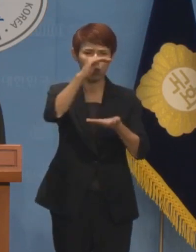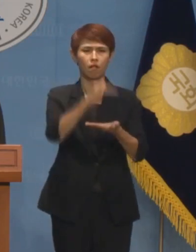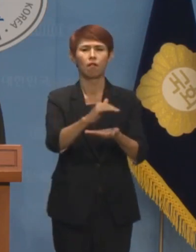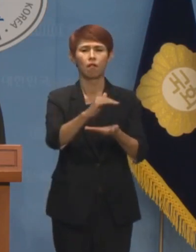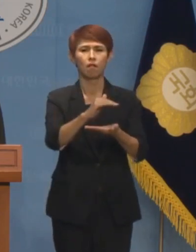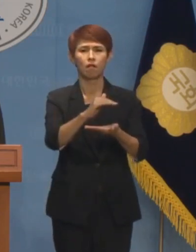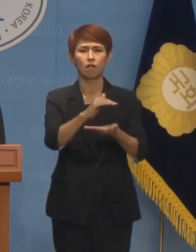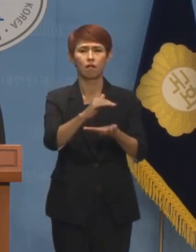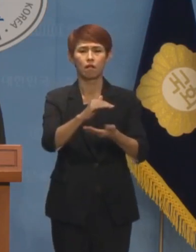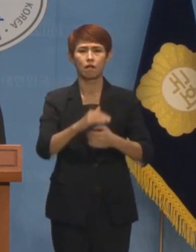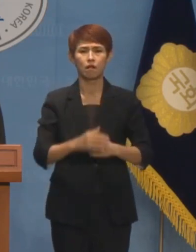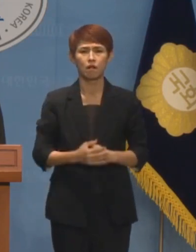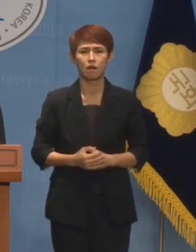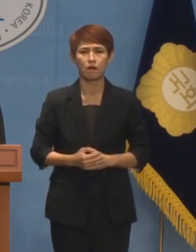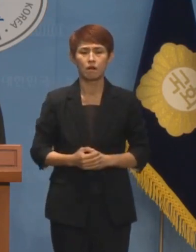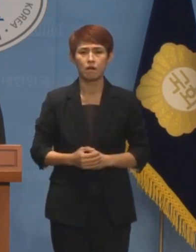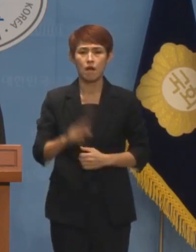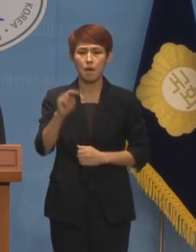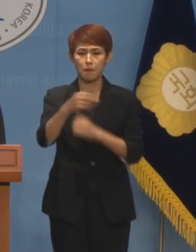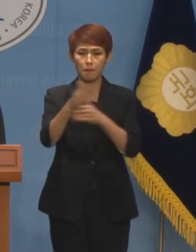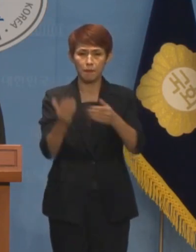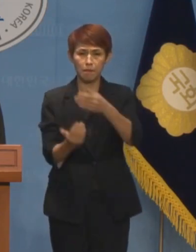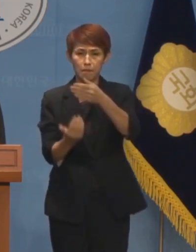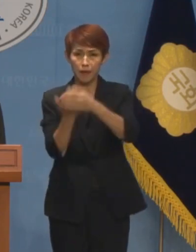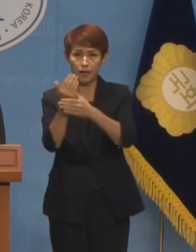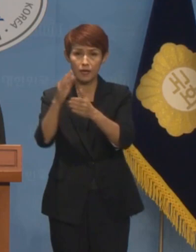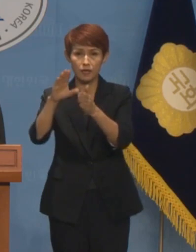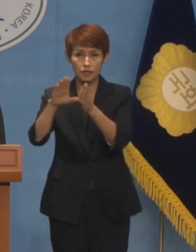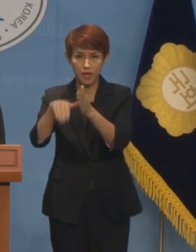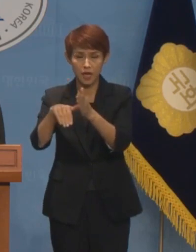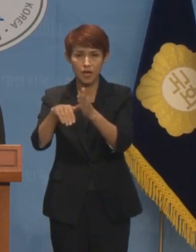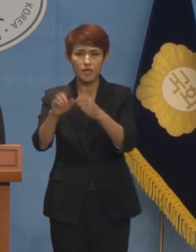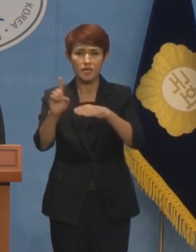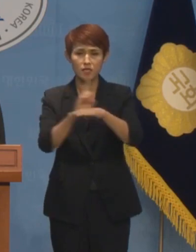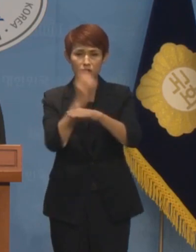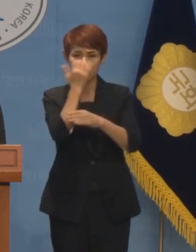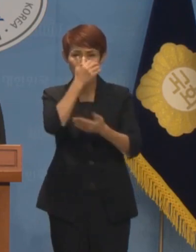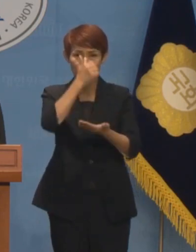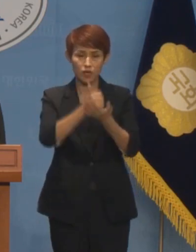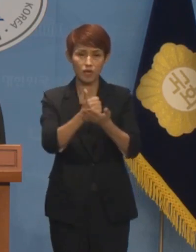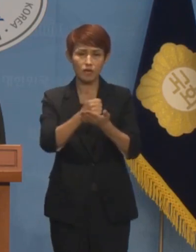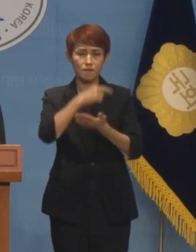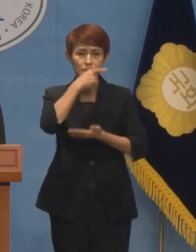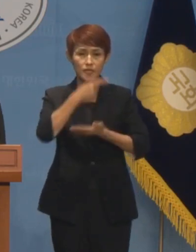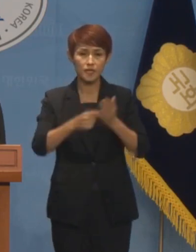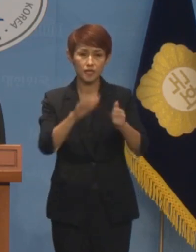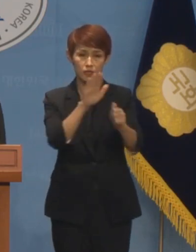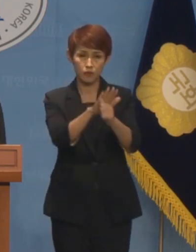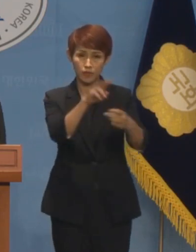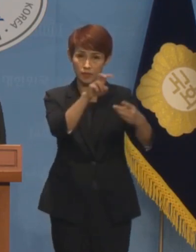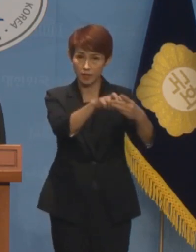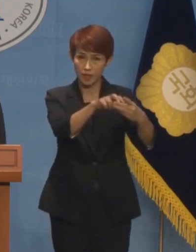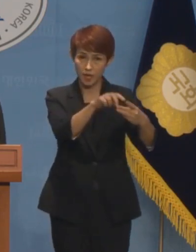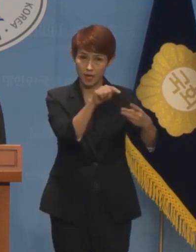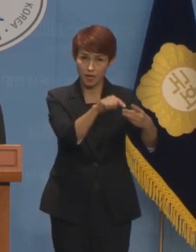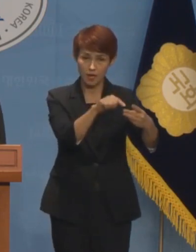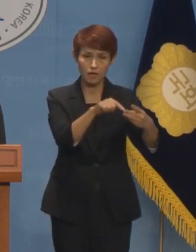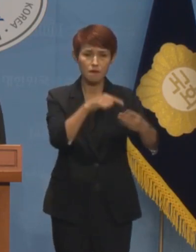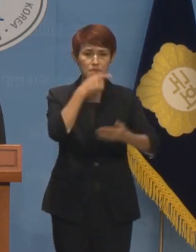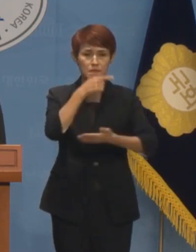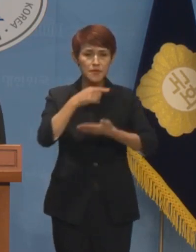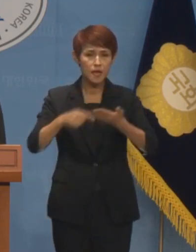줄어들었습니다. N번방 사건 당시 디지털 성범죄 피해자 지원센터는 피해물